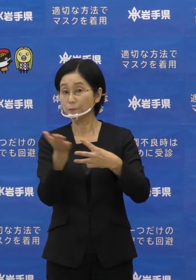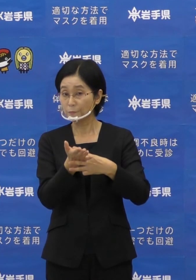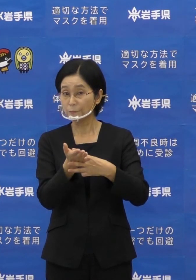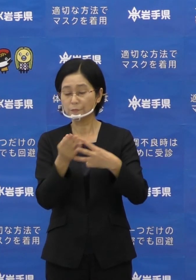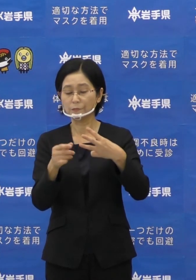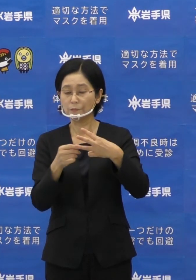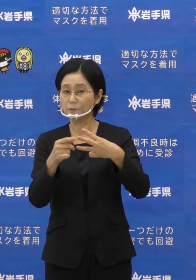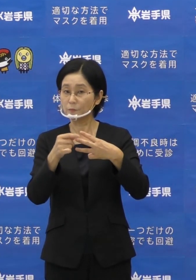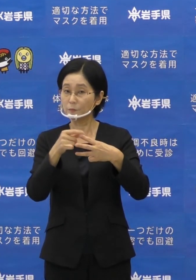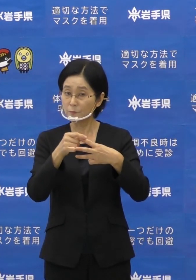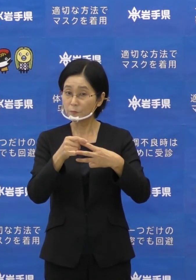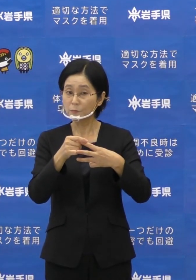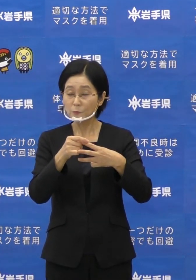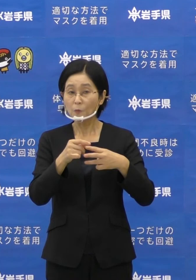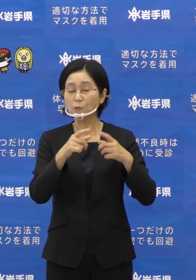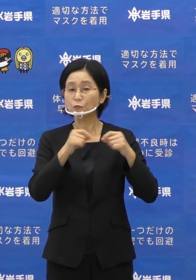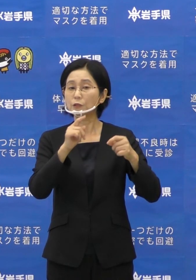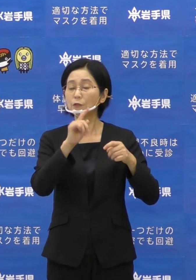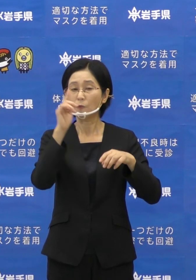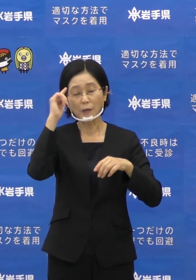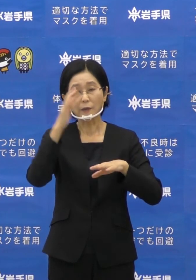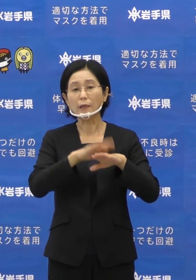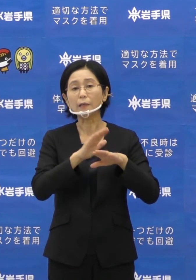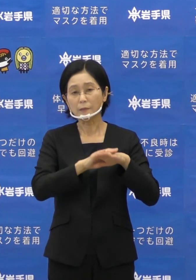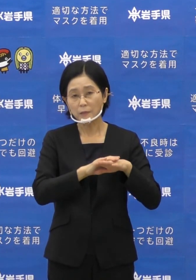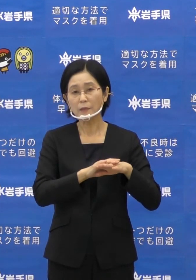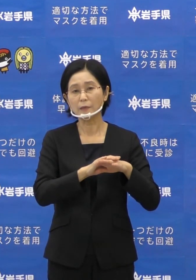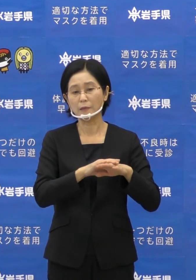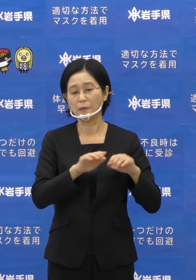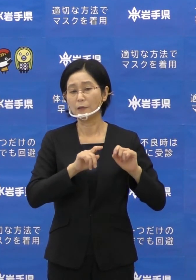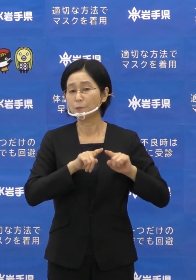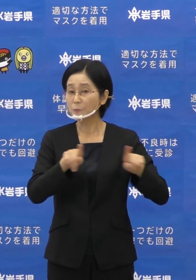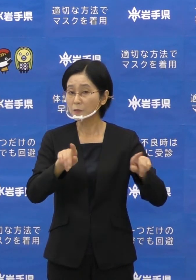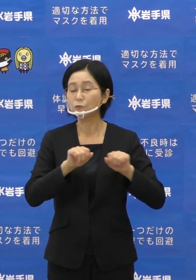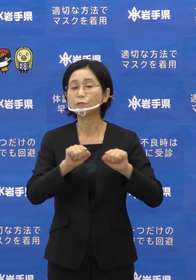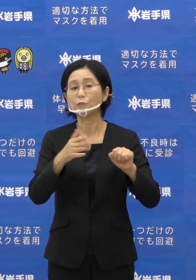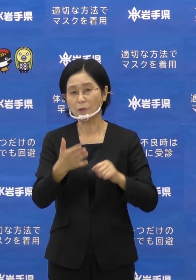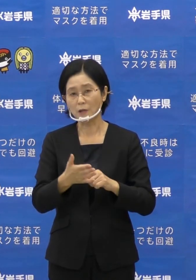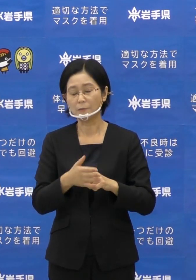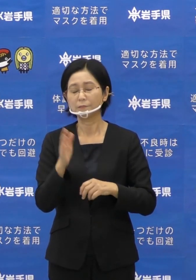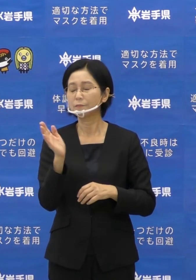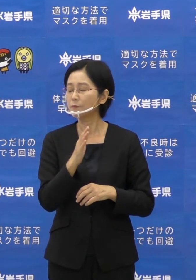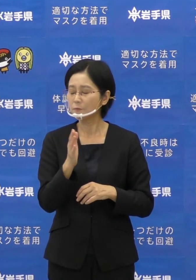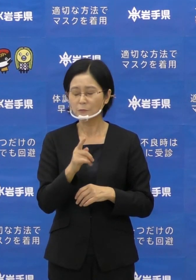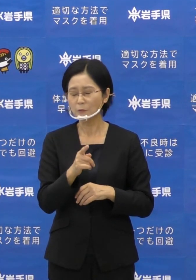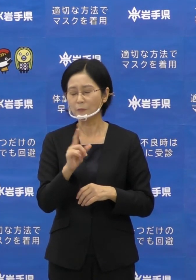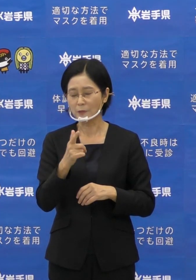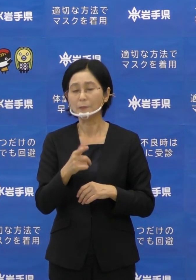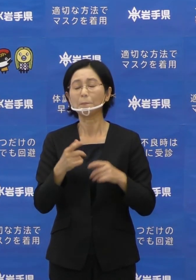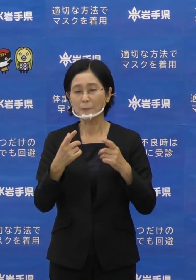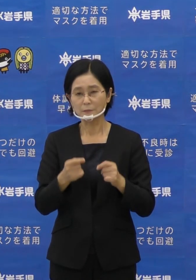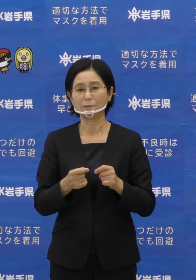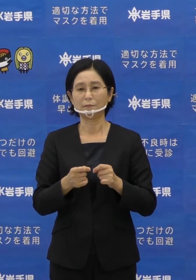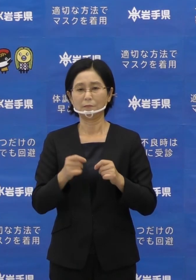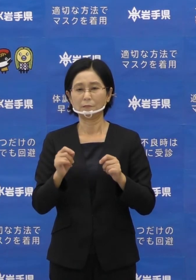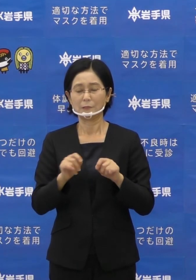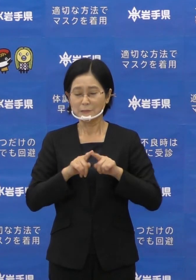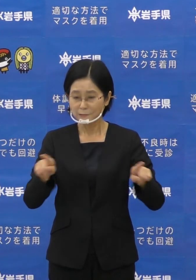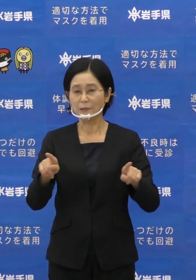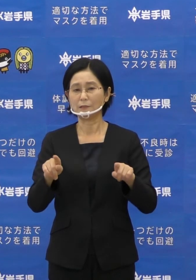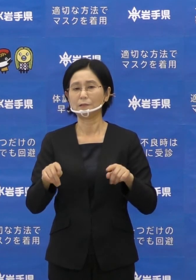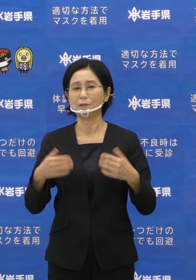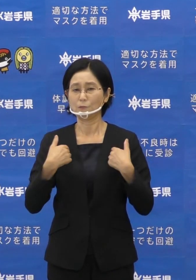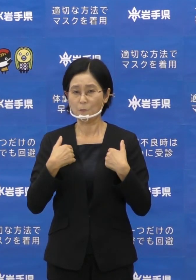の進め方でいくのか、それともそれを転換して国で一気に緊急事態宣言を全国に拡大する